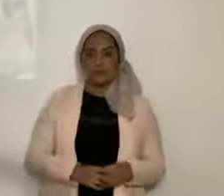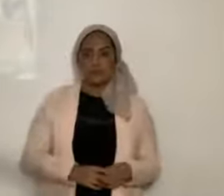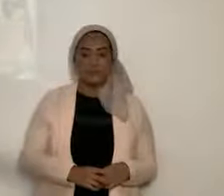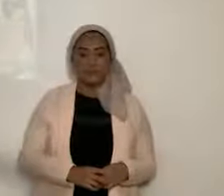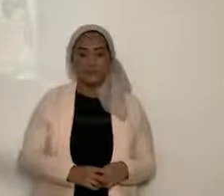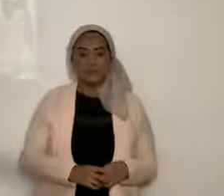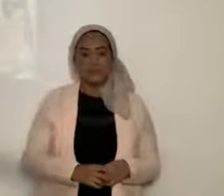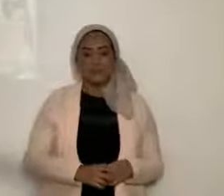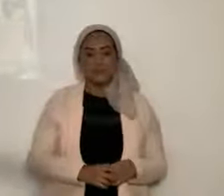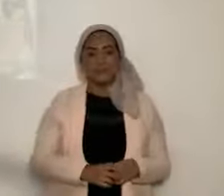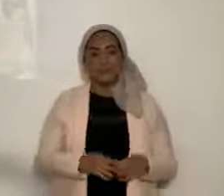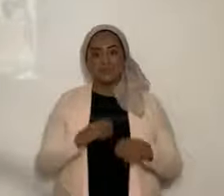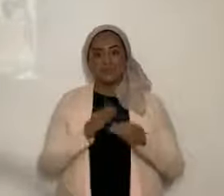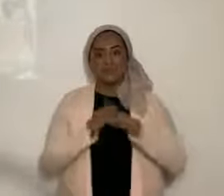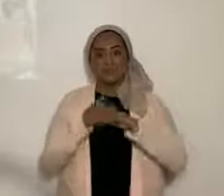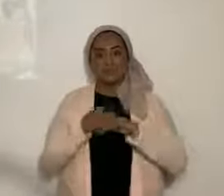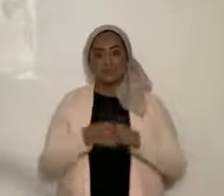Pasando por